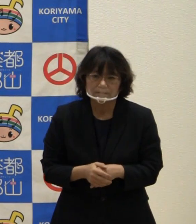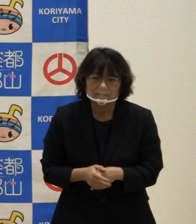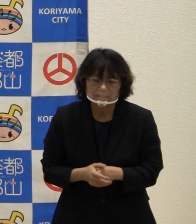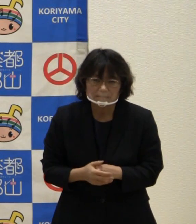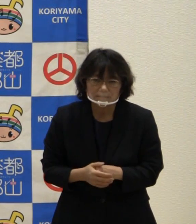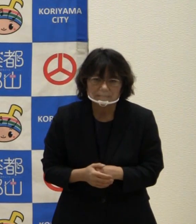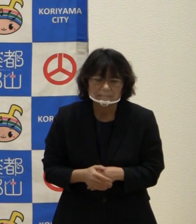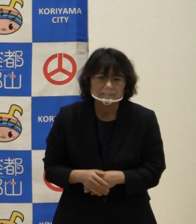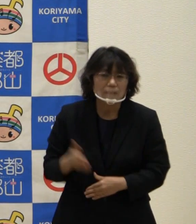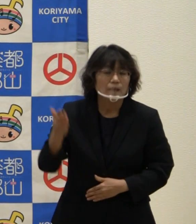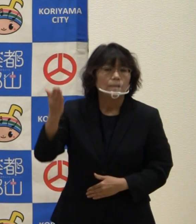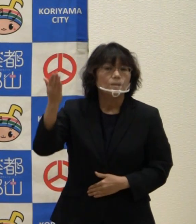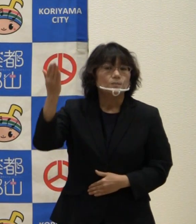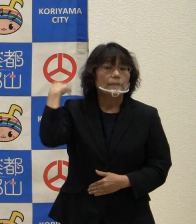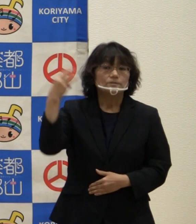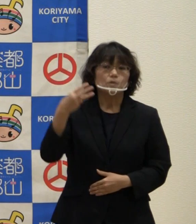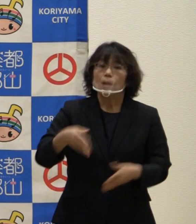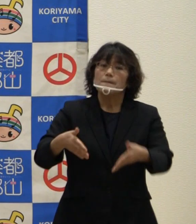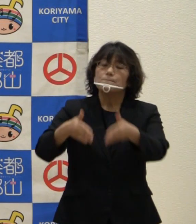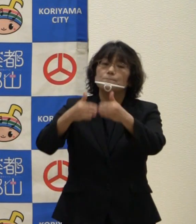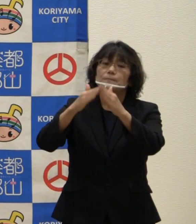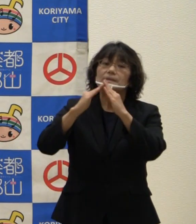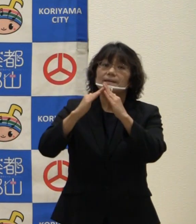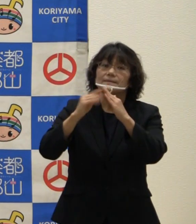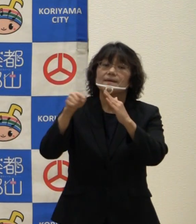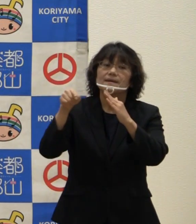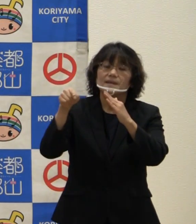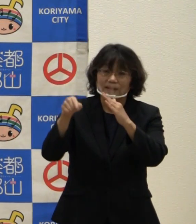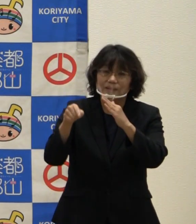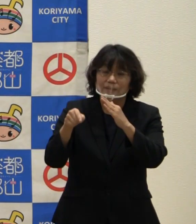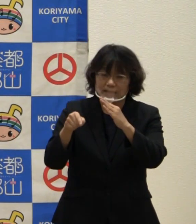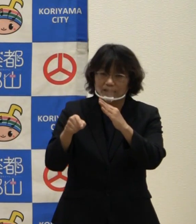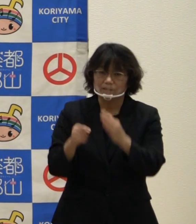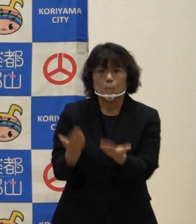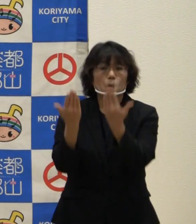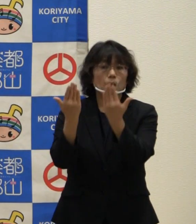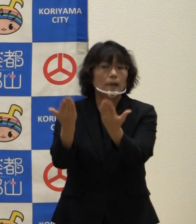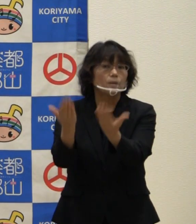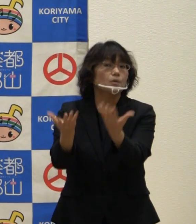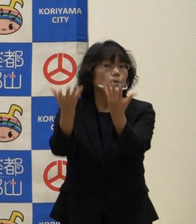設を活用した蒲田クリアセンターの機能充実というものがございます。